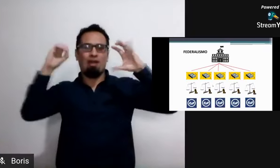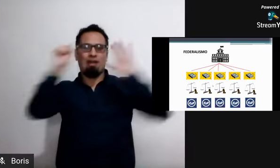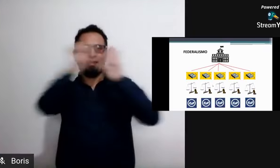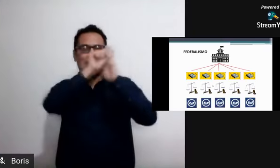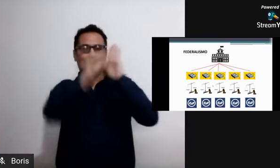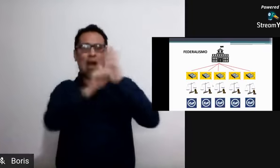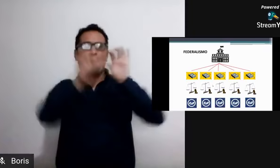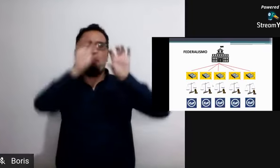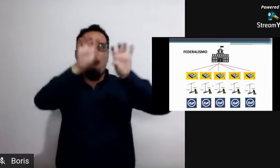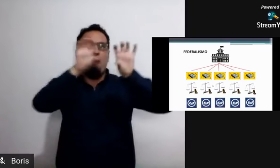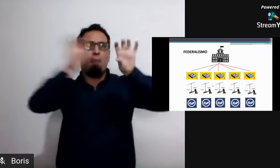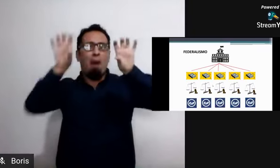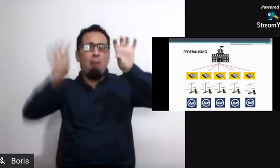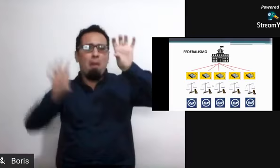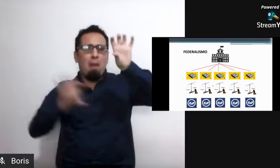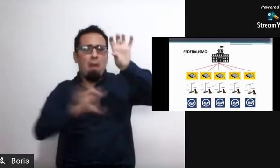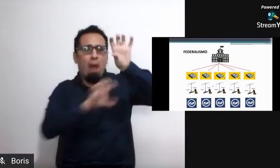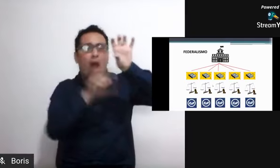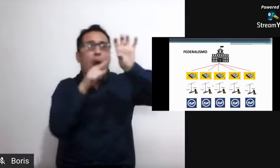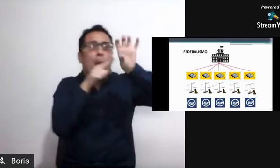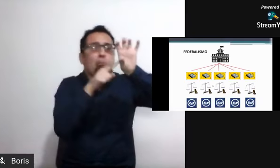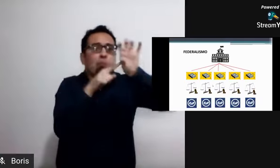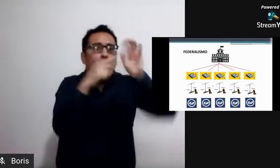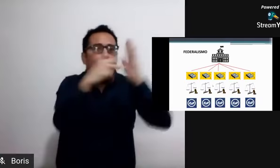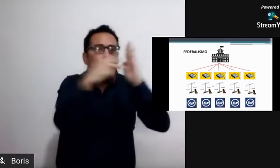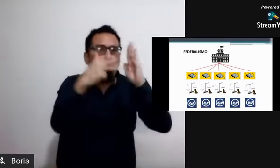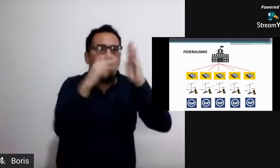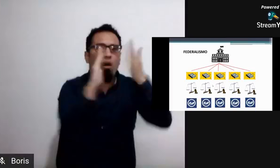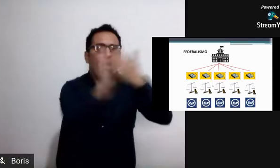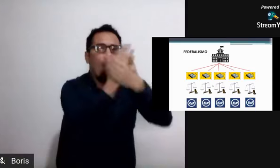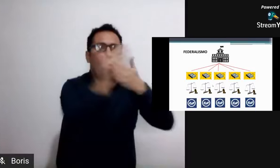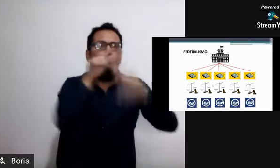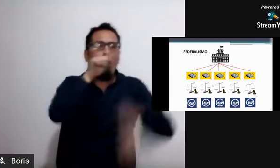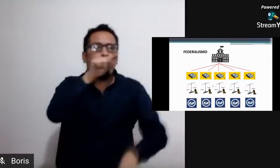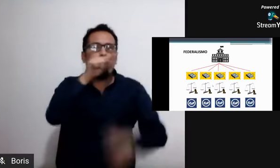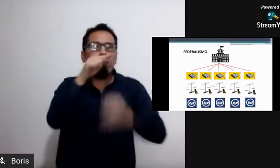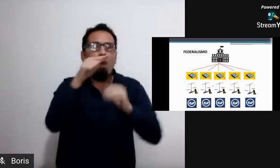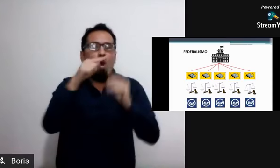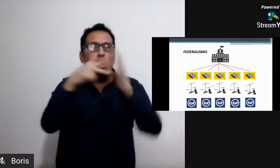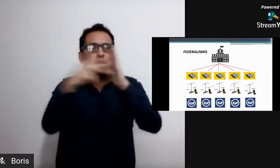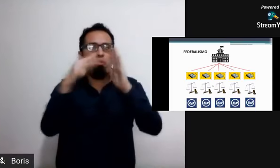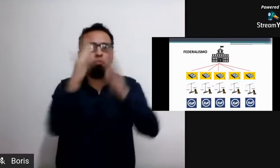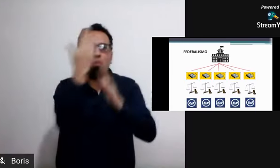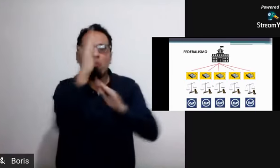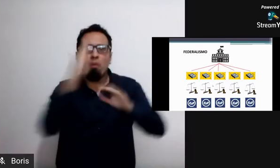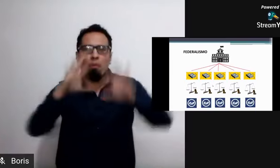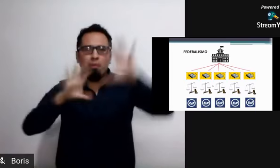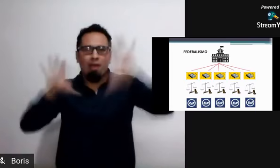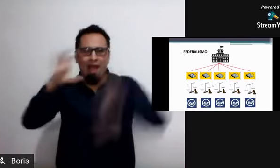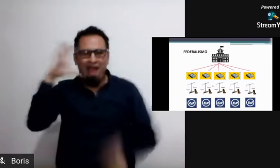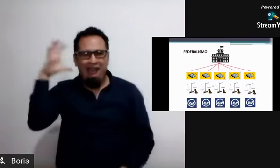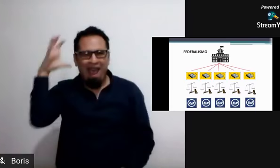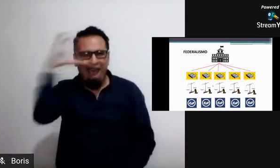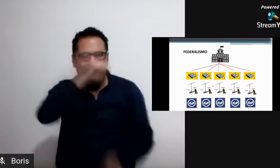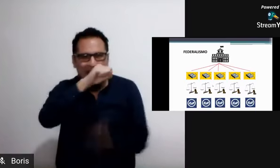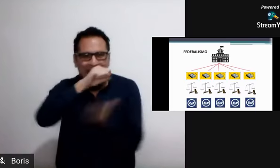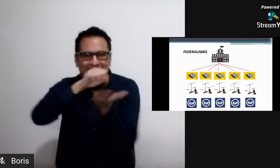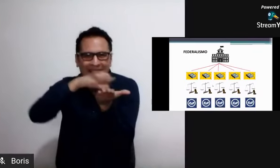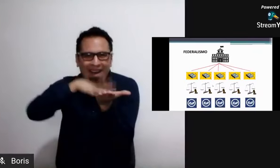de gobierno? En Estados Unidos. Los Estados Unidos de Norteamérica, hay diferentes estados y cada uno de esos